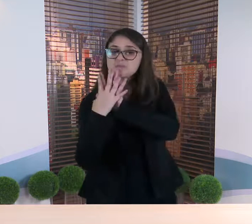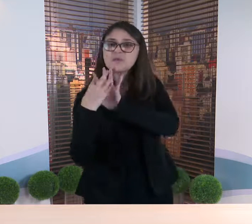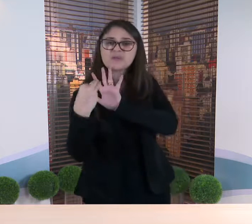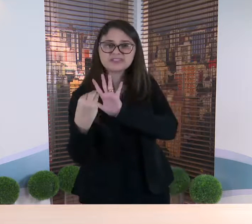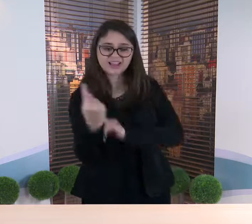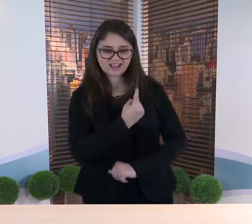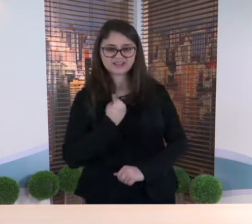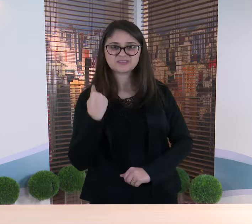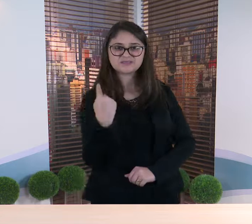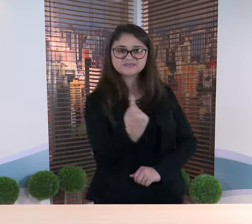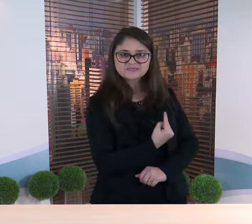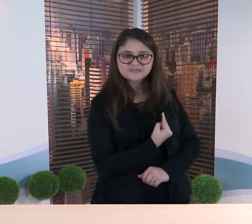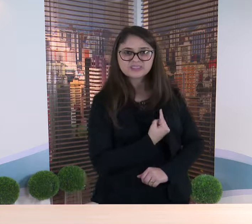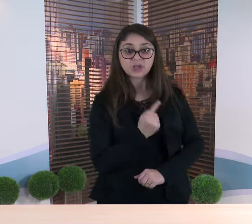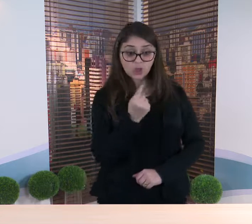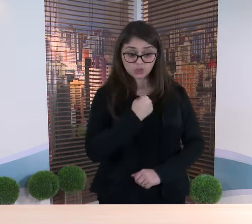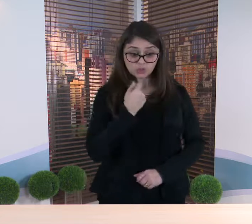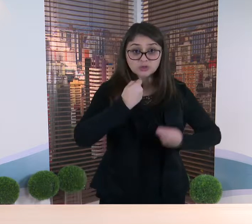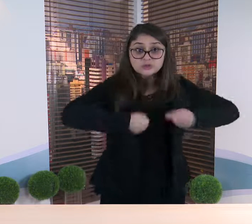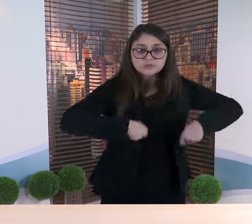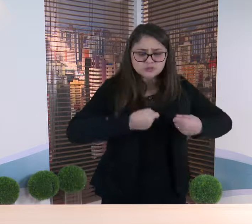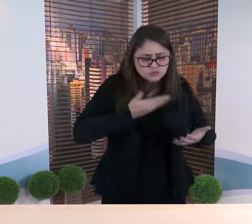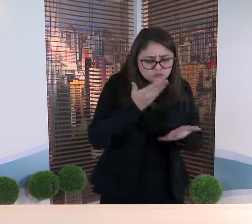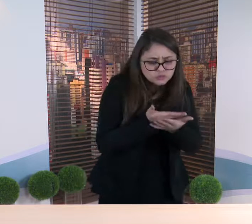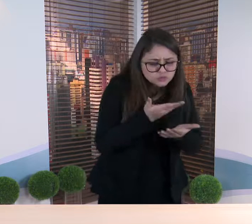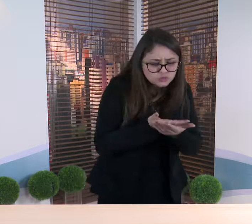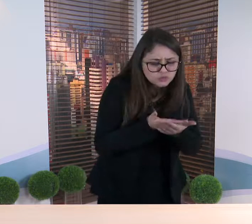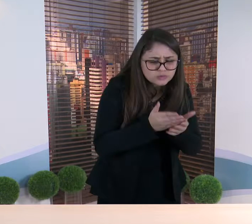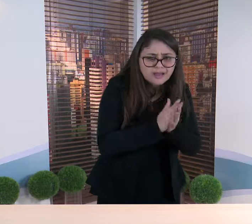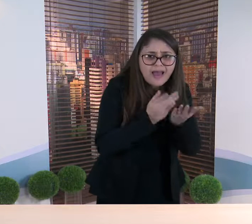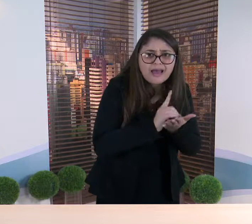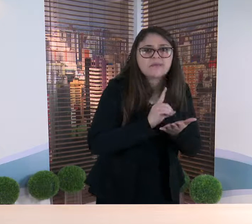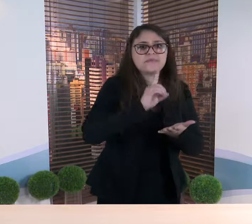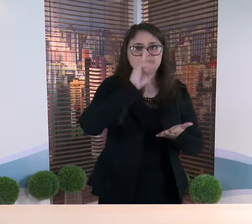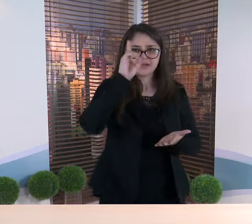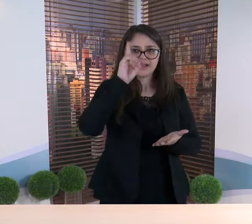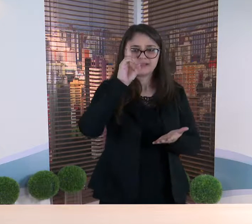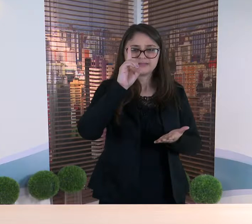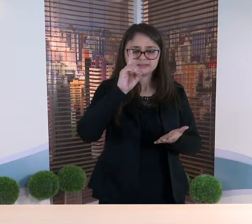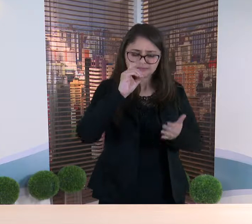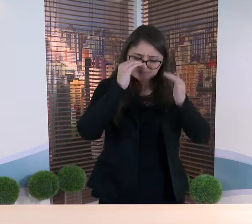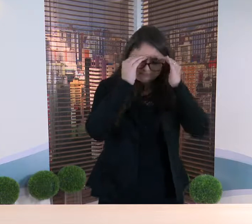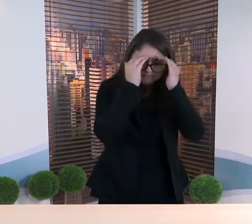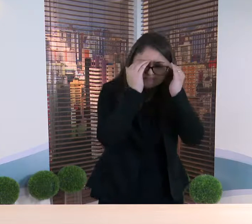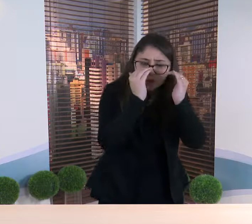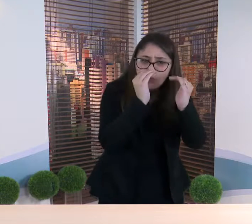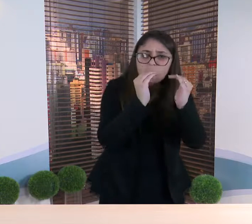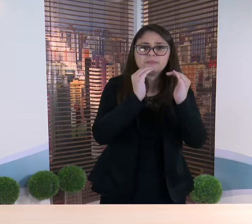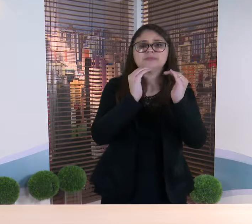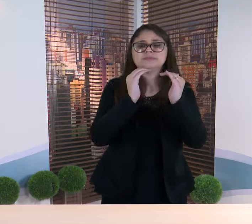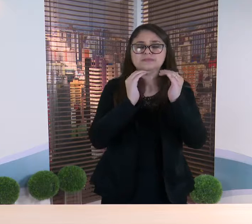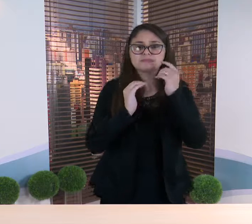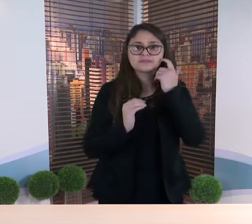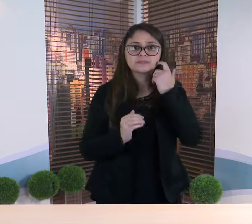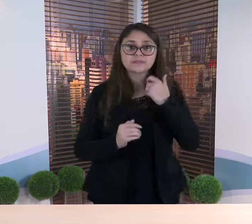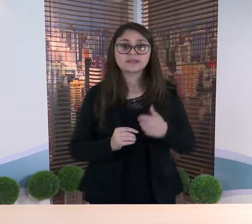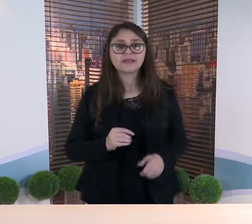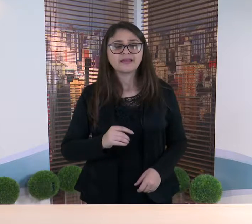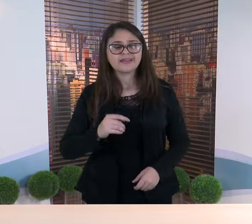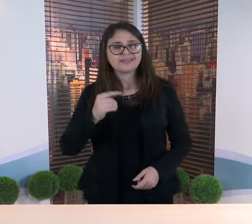buscar ao Senhor em estudo, meditação na palavra e devoção. Em meio a tanta